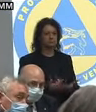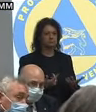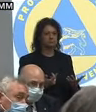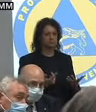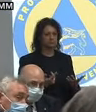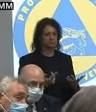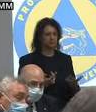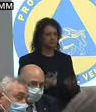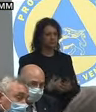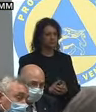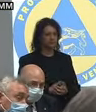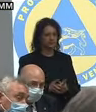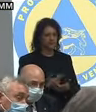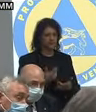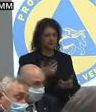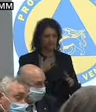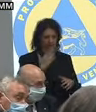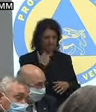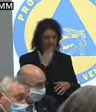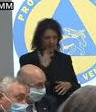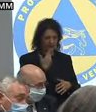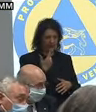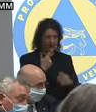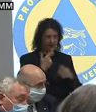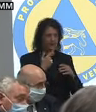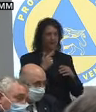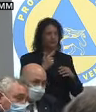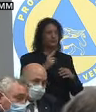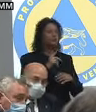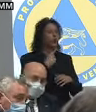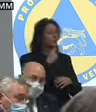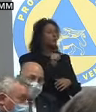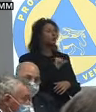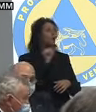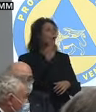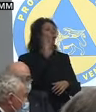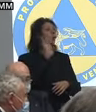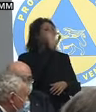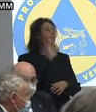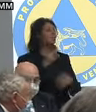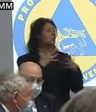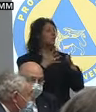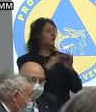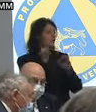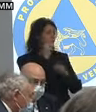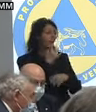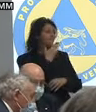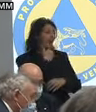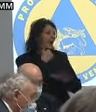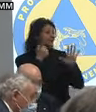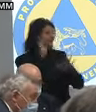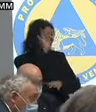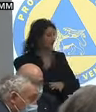Cioè, voglio dire, è stato fatto... Se manca il 40% dei medici... Non l'ha fatto solo il 40%. Sì, mancano il 60%.